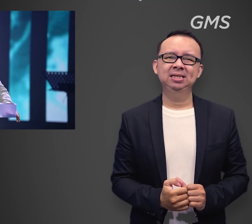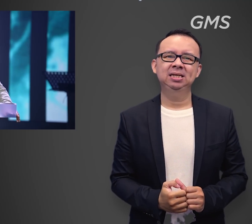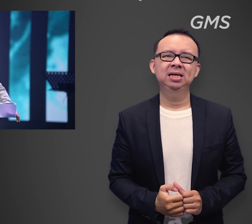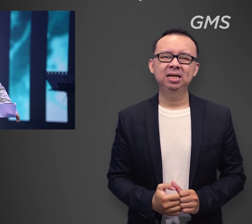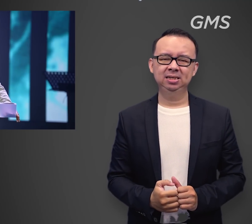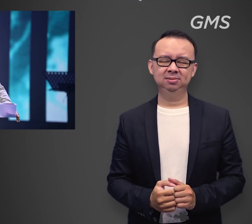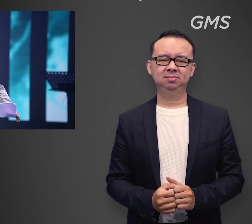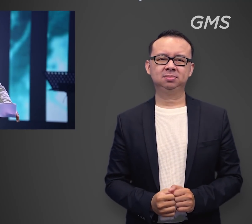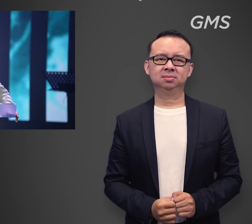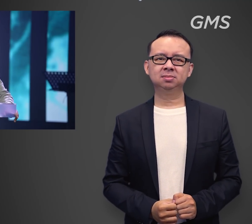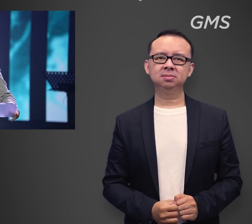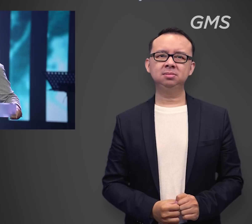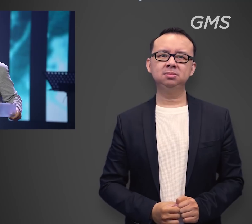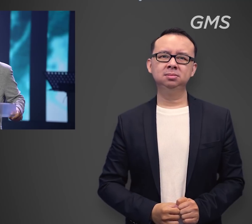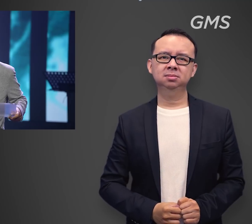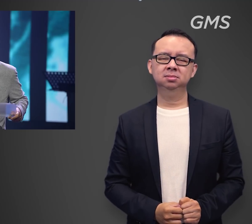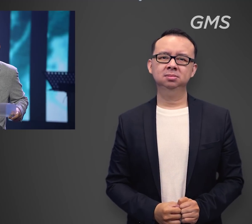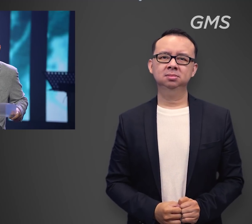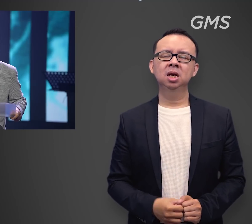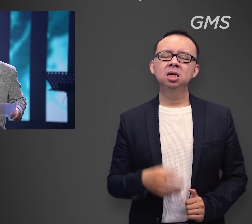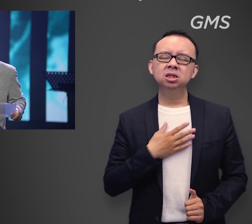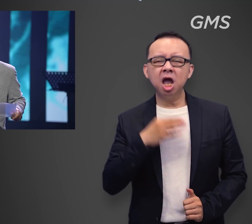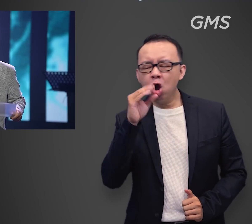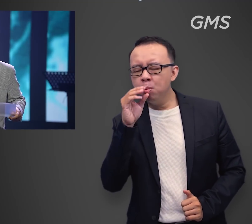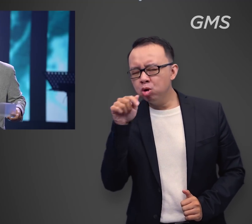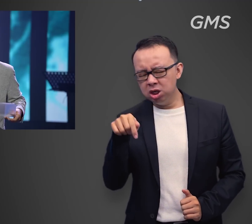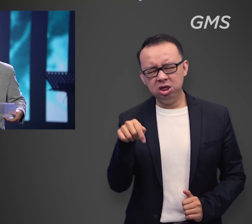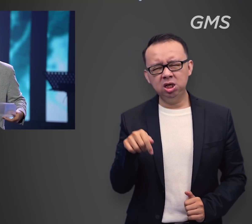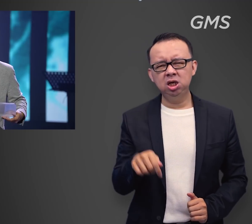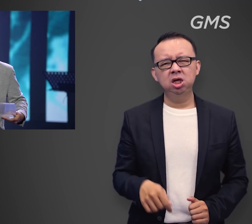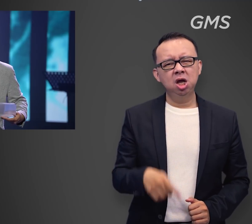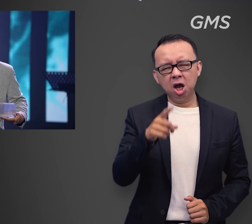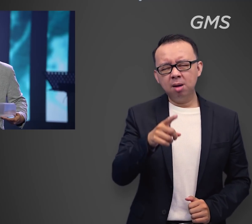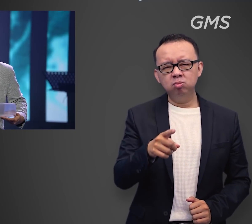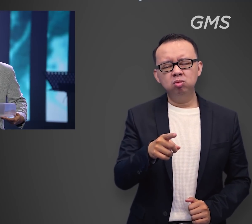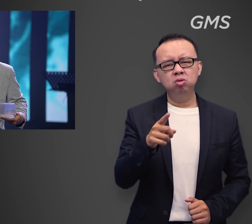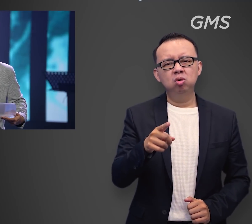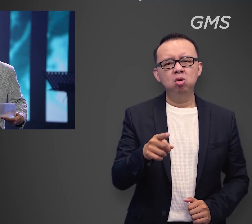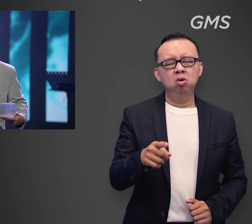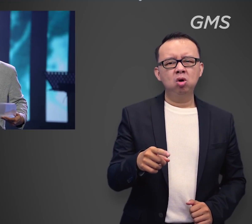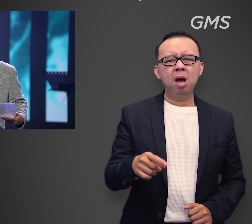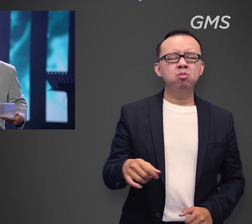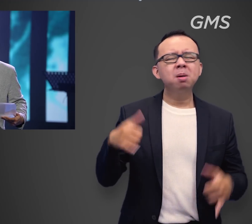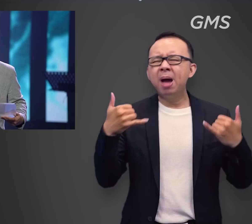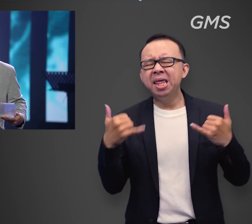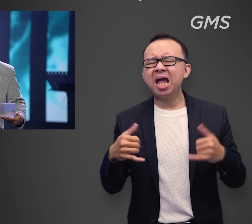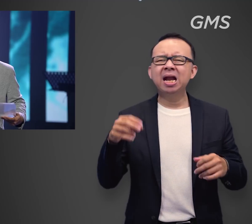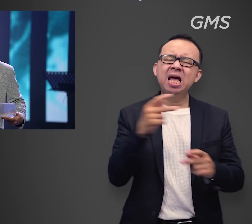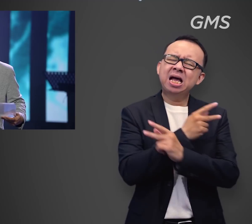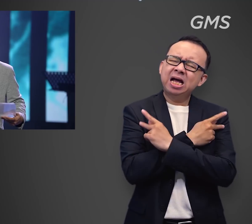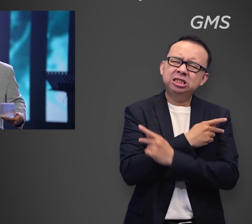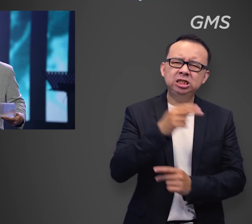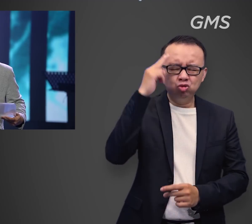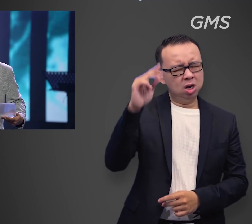itukah? Ya. Saya berkata seperti ini bukan berarti lalu setelah ini kita mempermainkan kasih karunia Tuhan. No. Tuhan